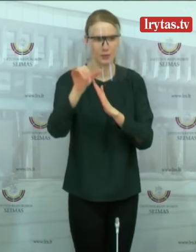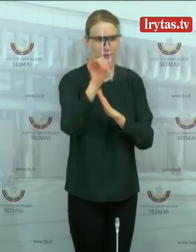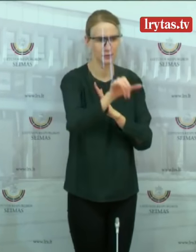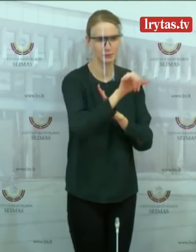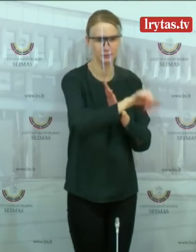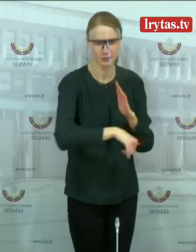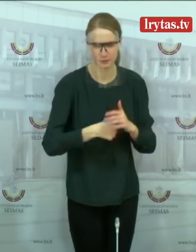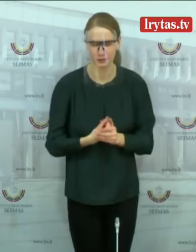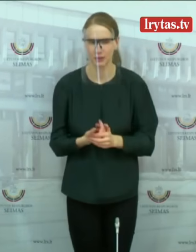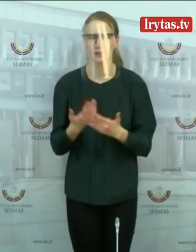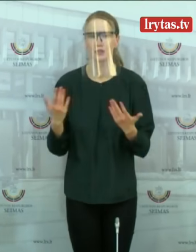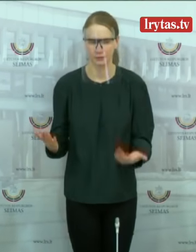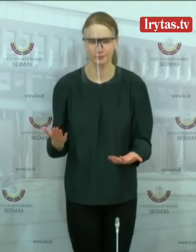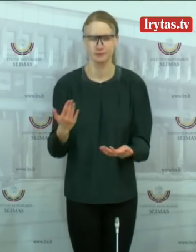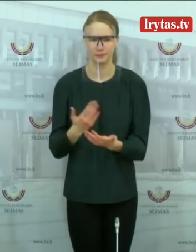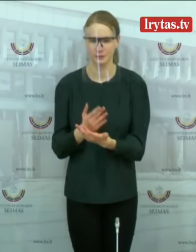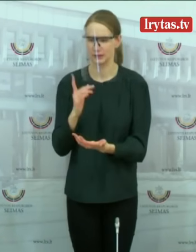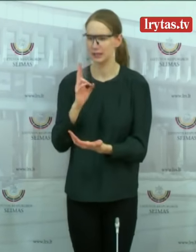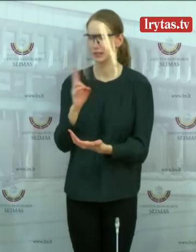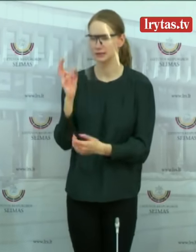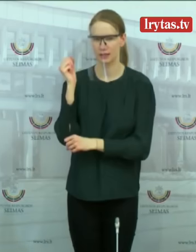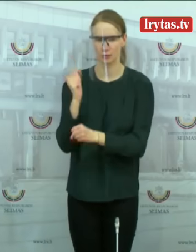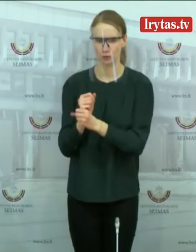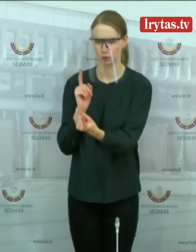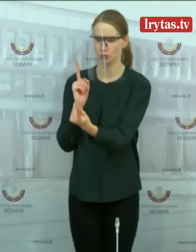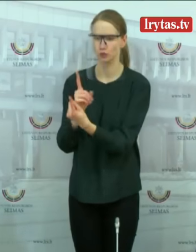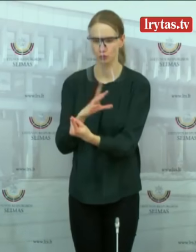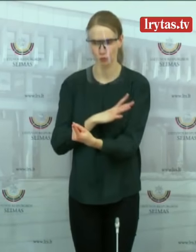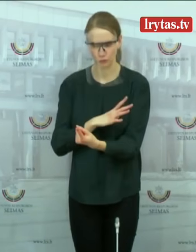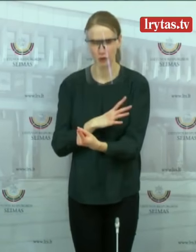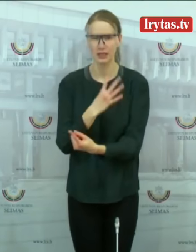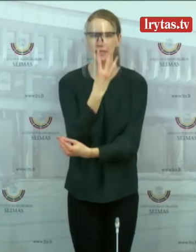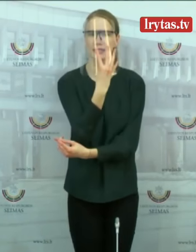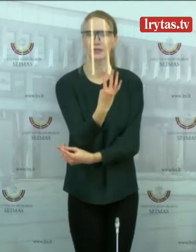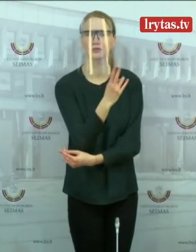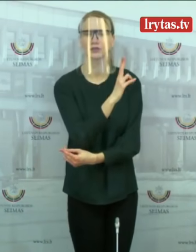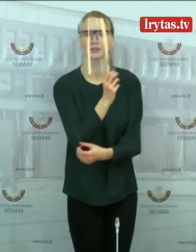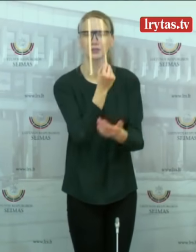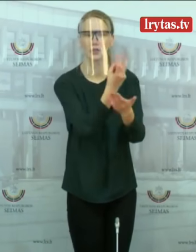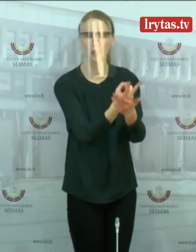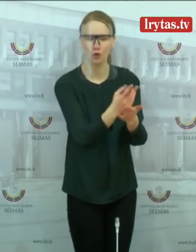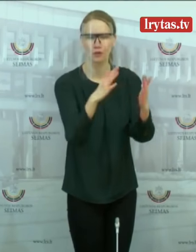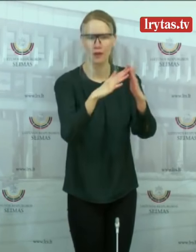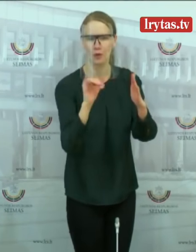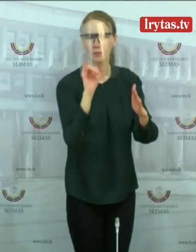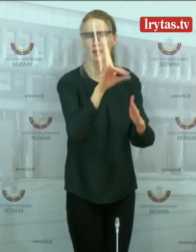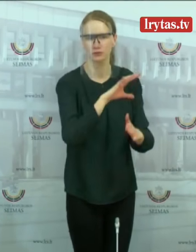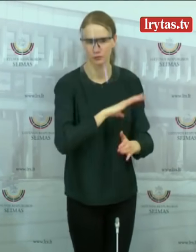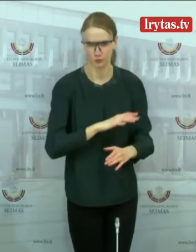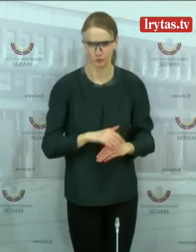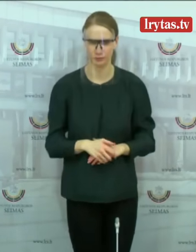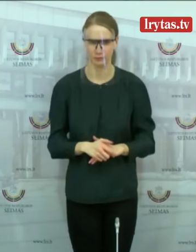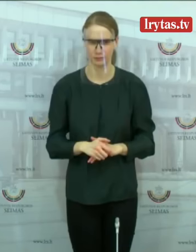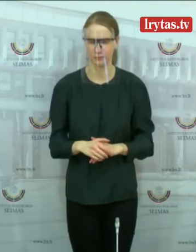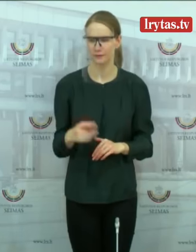Tai iš viso identifikuotas vienas sąlytį turėjęs darbuotojas ir 4 pacientai, kurių namuose buvo teikiamos paslaugos.